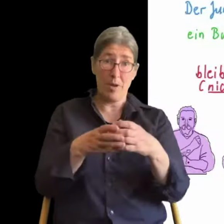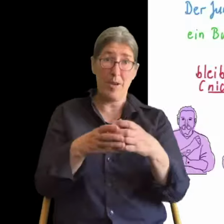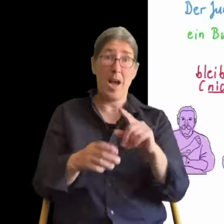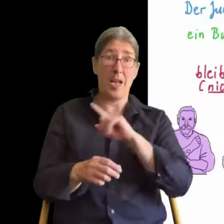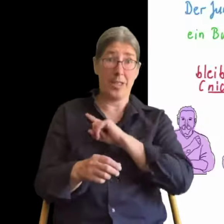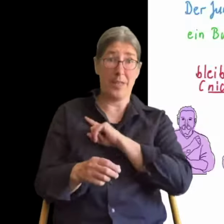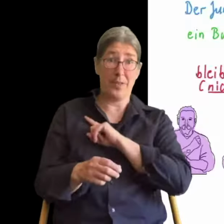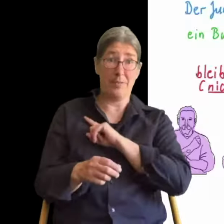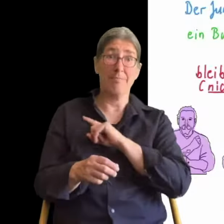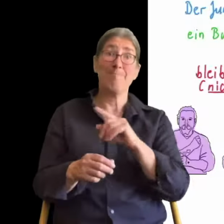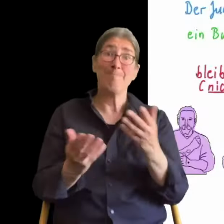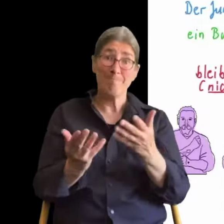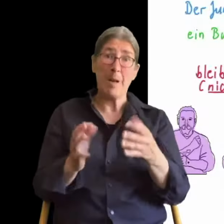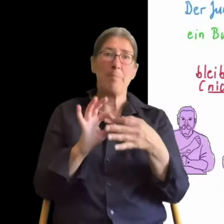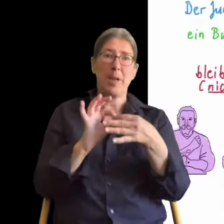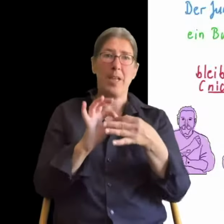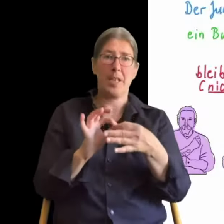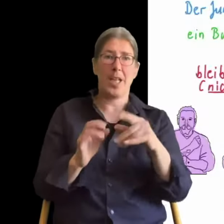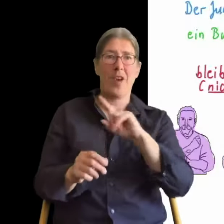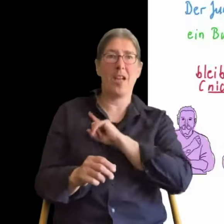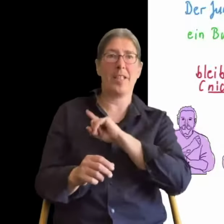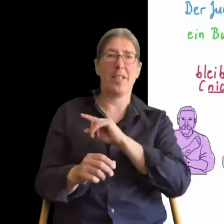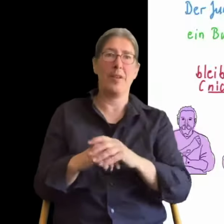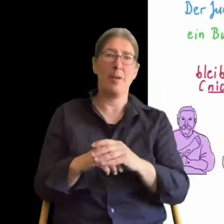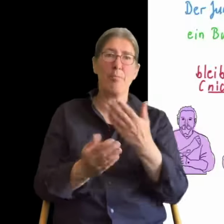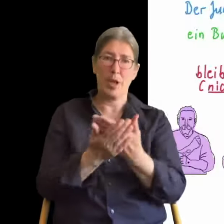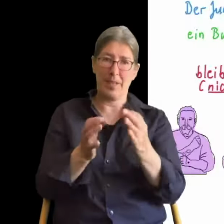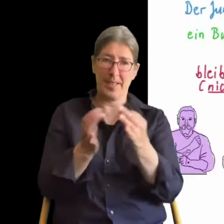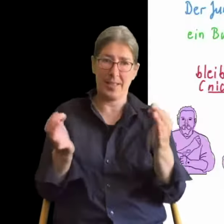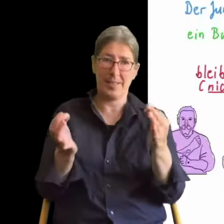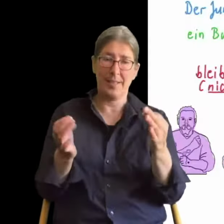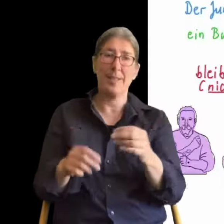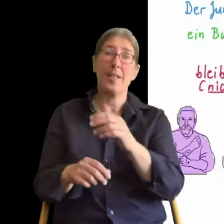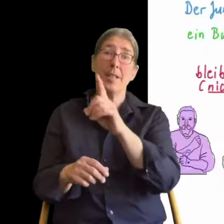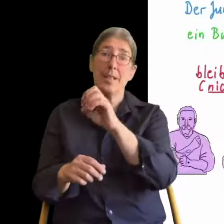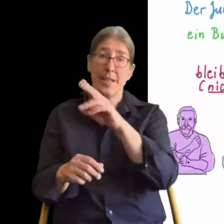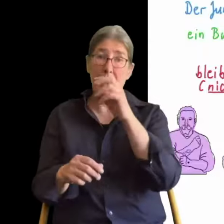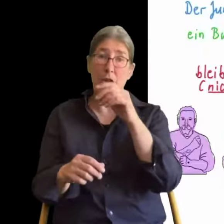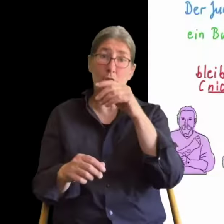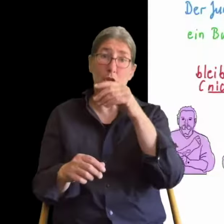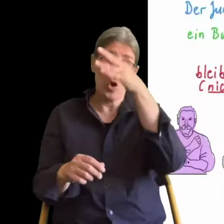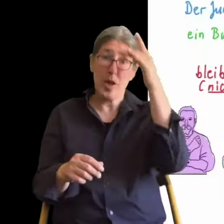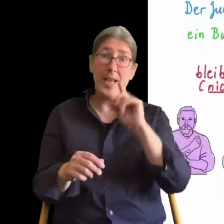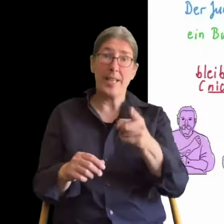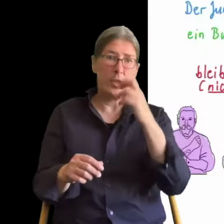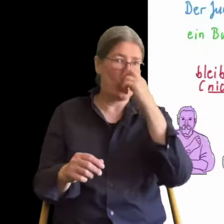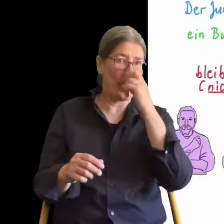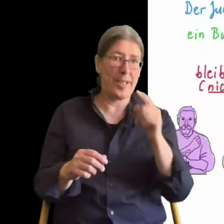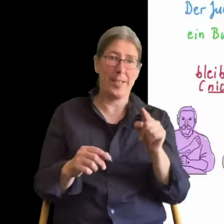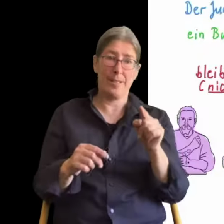Die zweite Gruppe von Adjektiven sind die prädikativen Adjektive. Dazu ein Beispielsatz. Der Junge ist